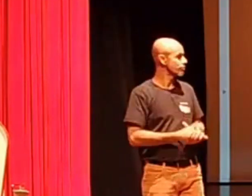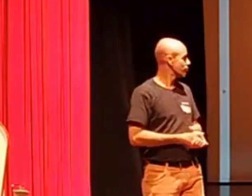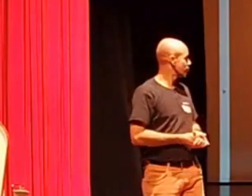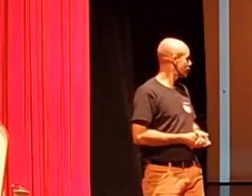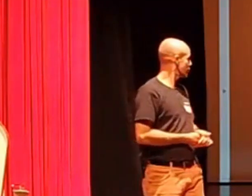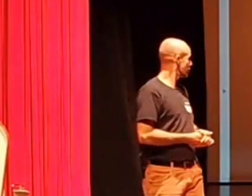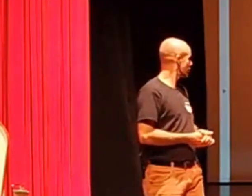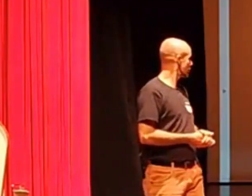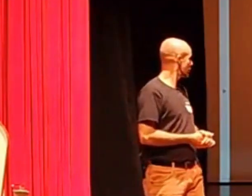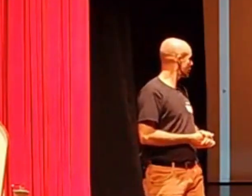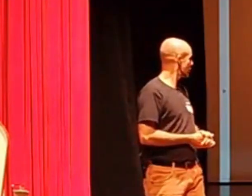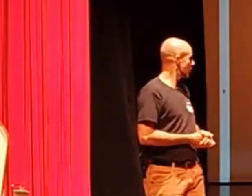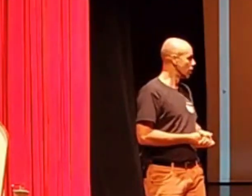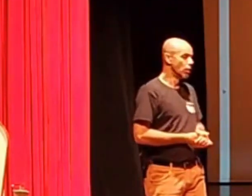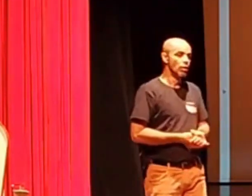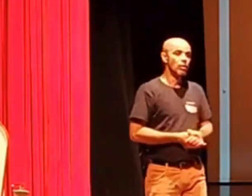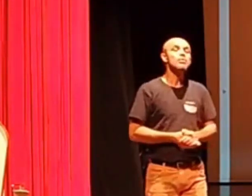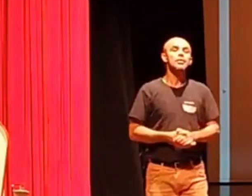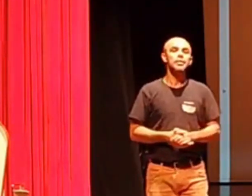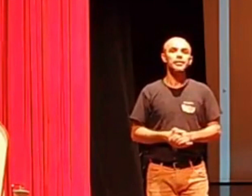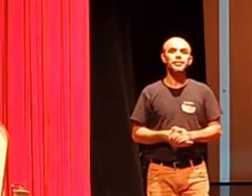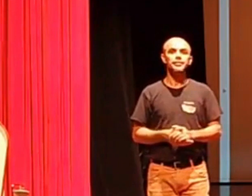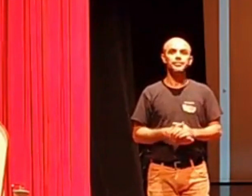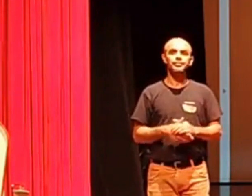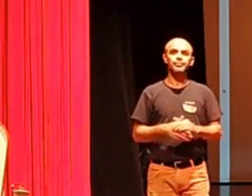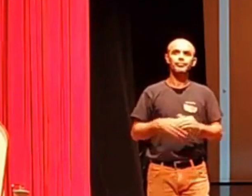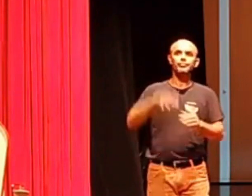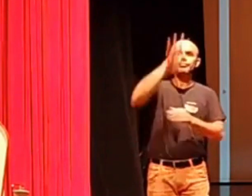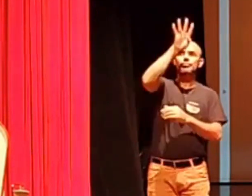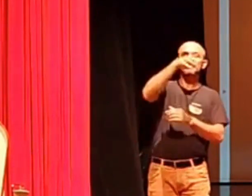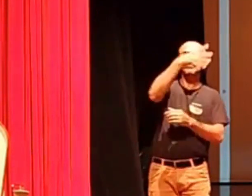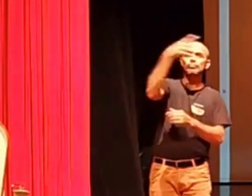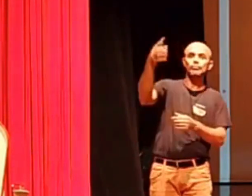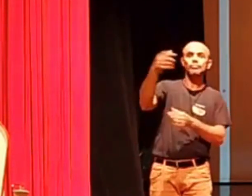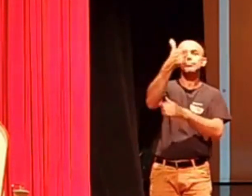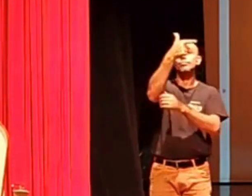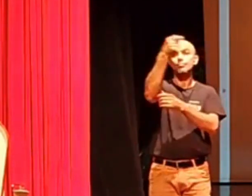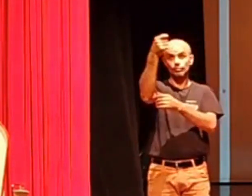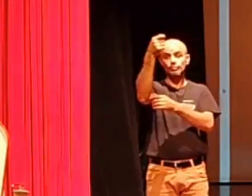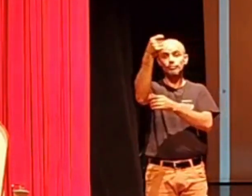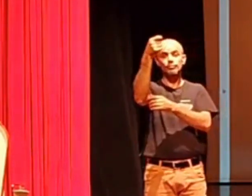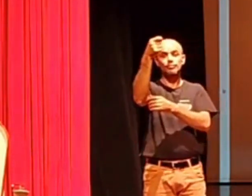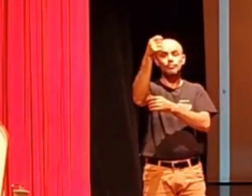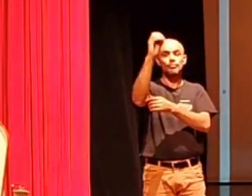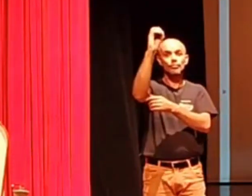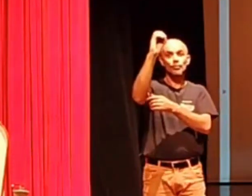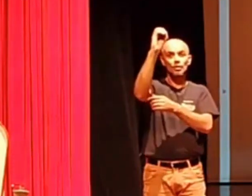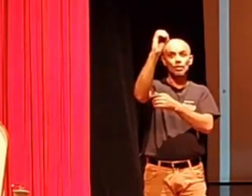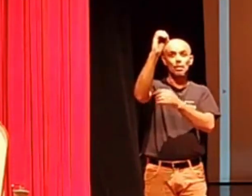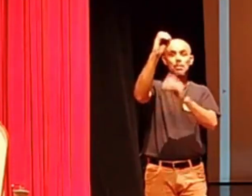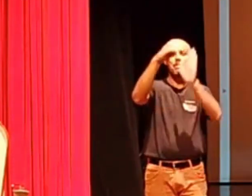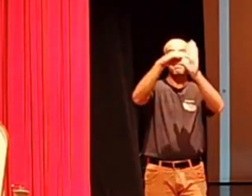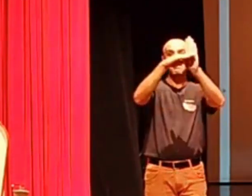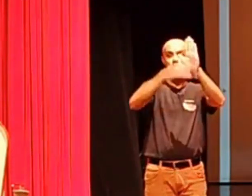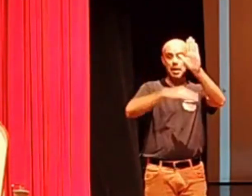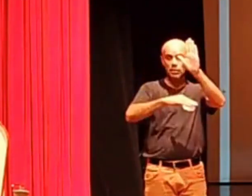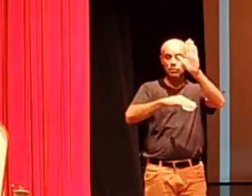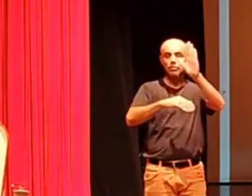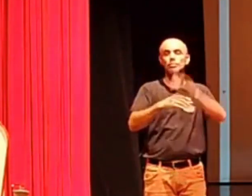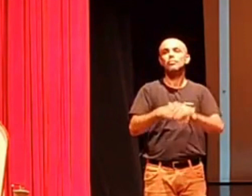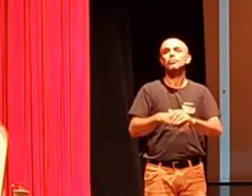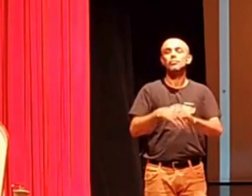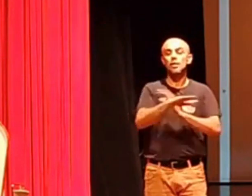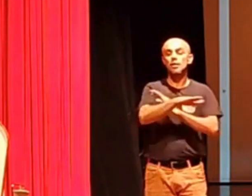Então aqui, nessa parte aqui, eles estão falando que com menos de 20 graus,